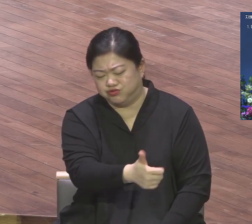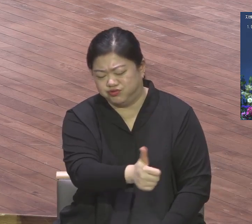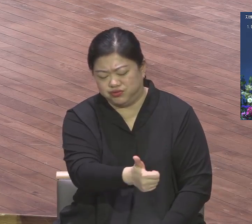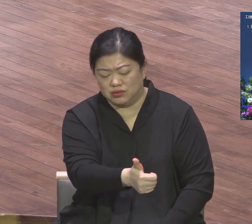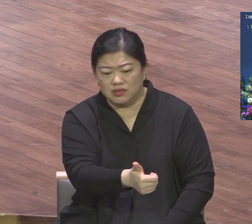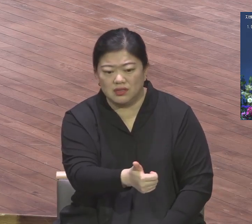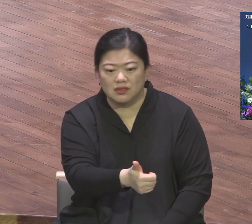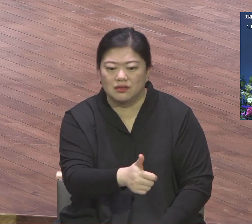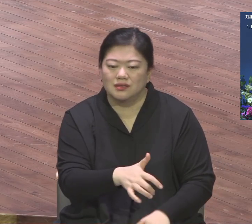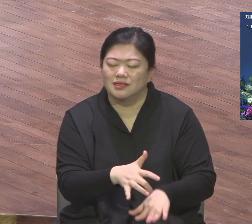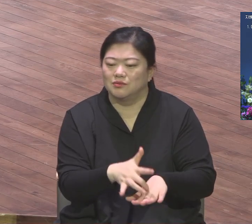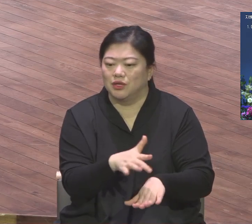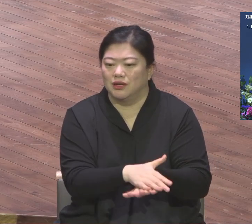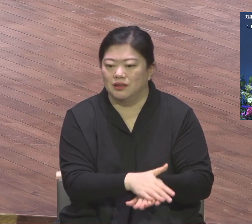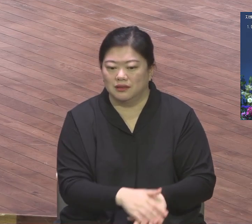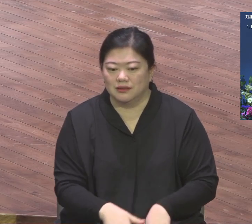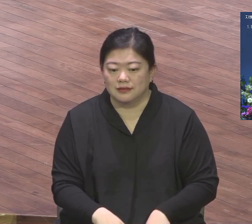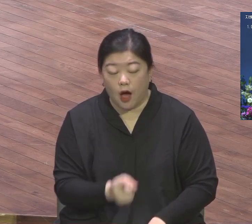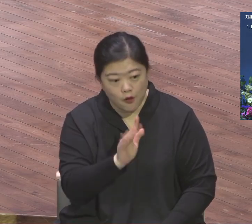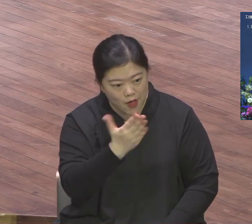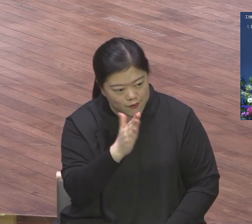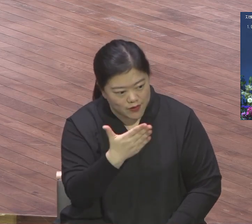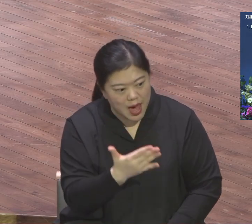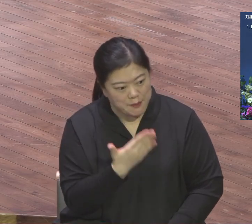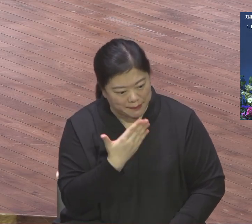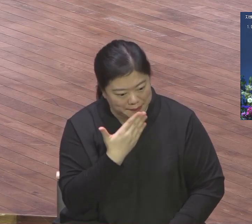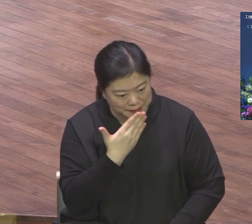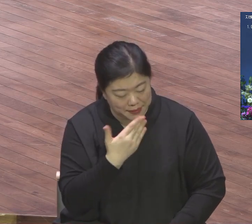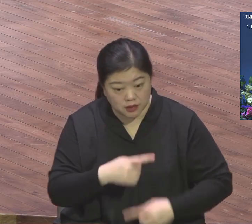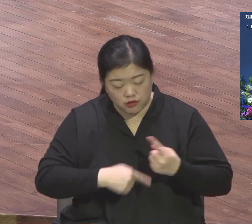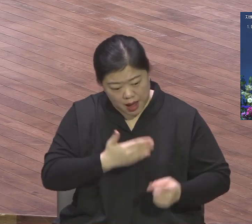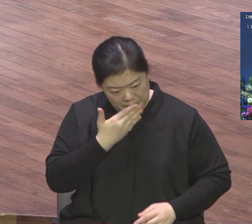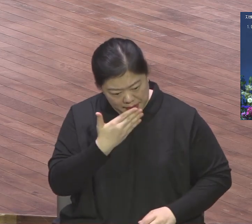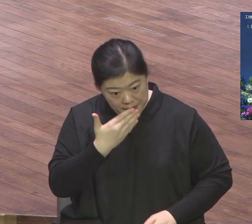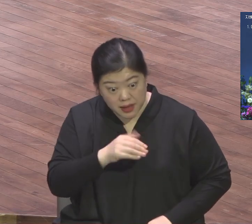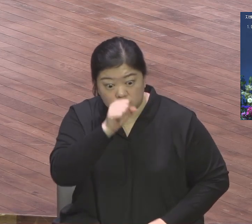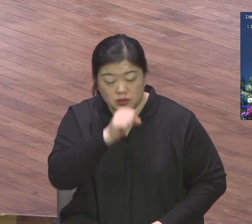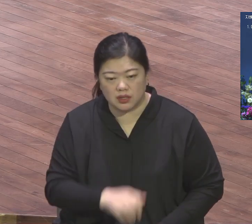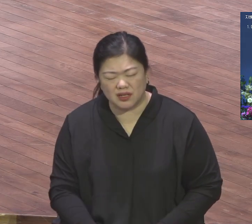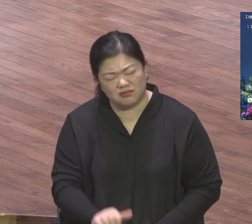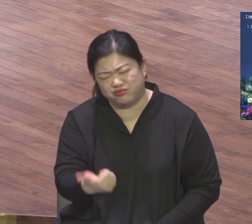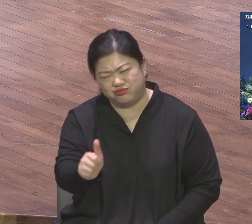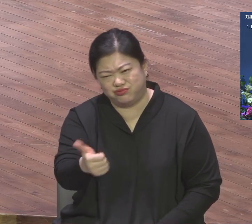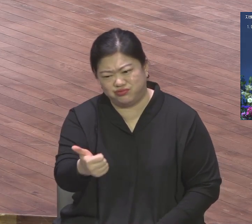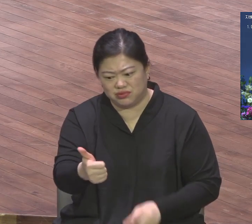봐. 긍정으로 보지 못해. 부정적으로 봐. 안 돼. 못해. 나 안 돼.